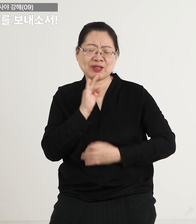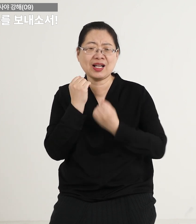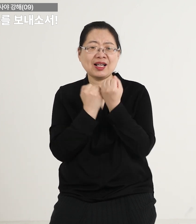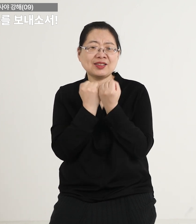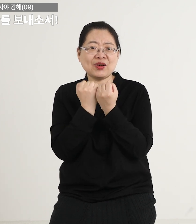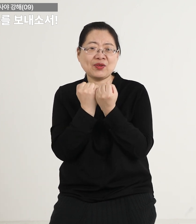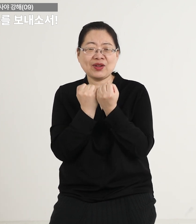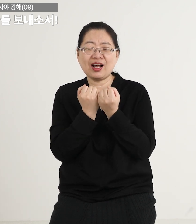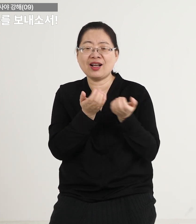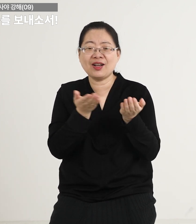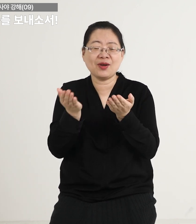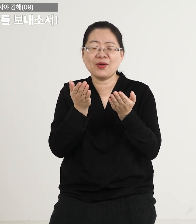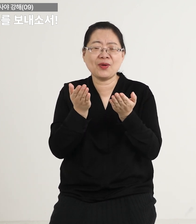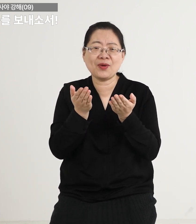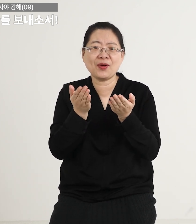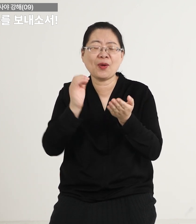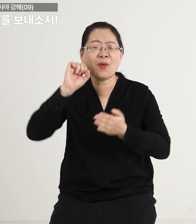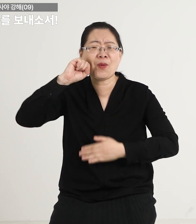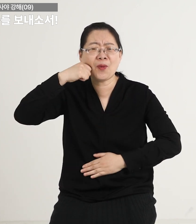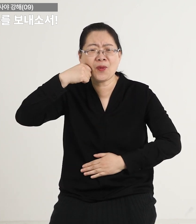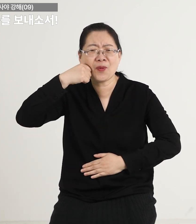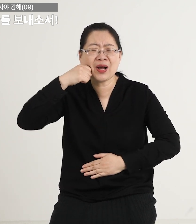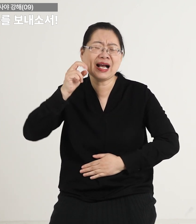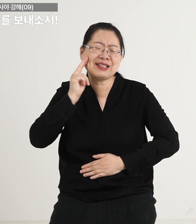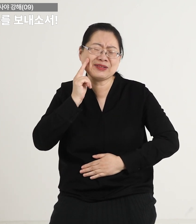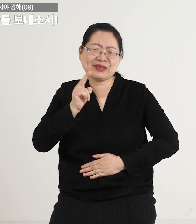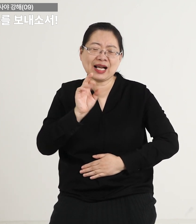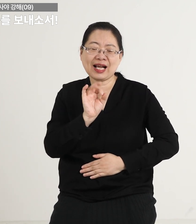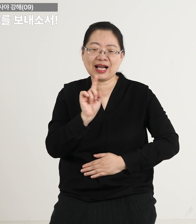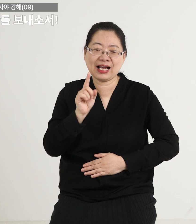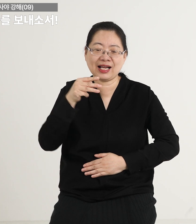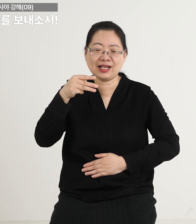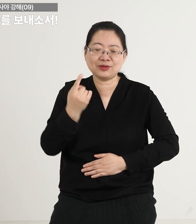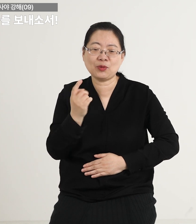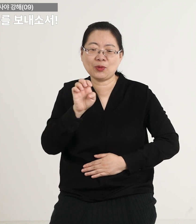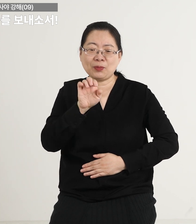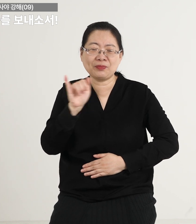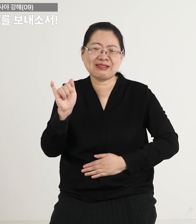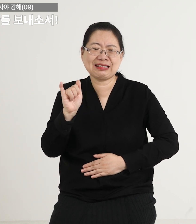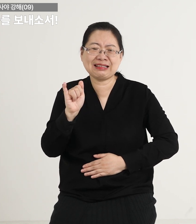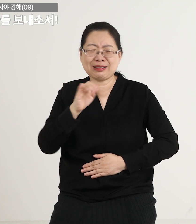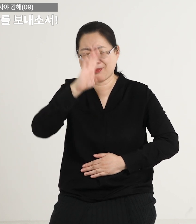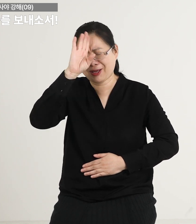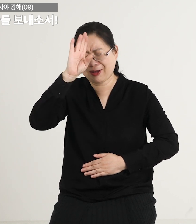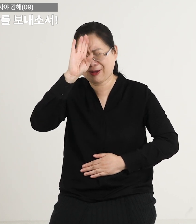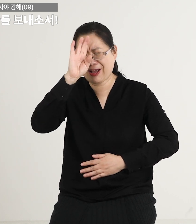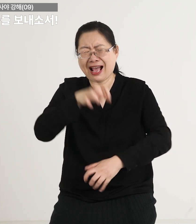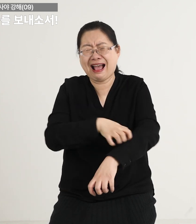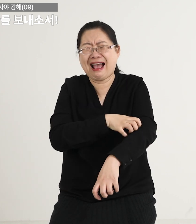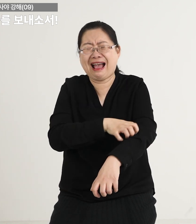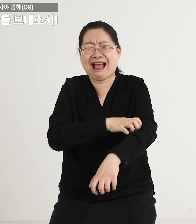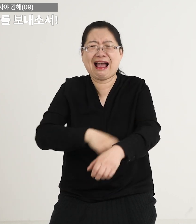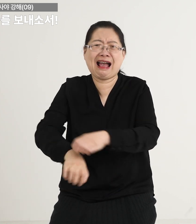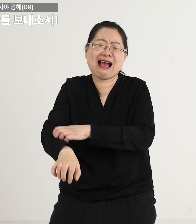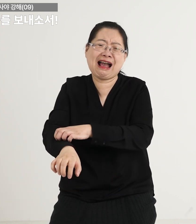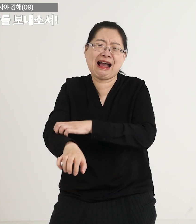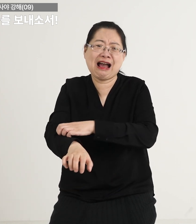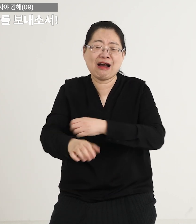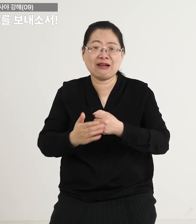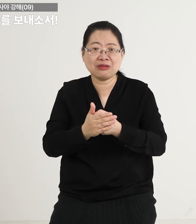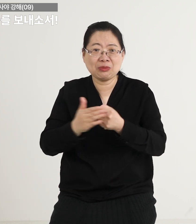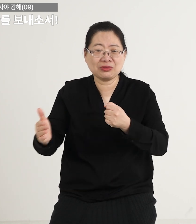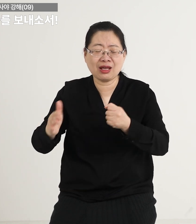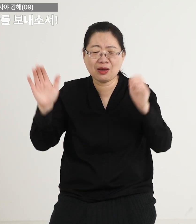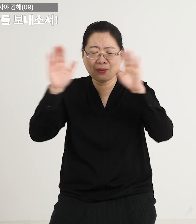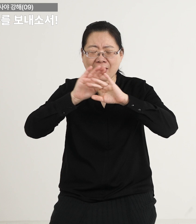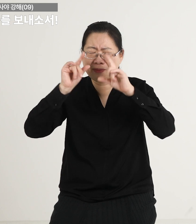없는 극심한 아토피 피부병에 걸린 겁니다. 어린애가. 그러니까 애가 밤에